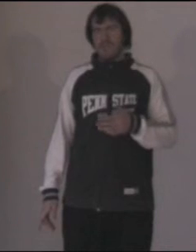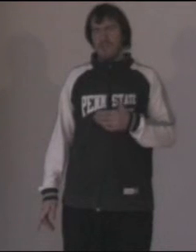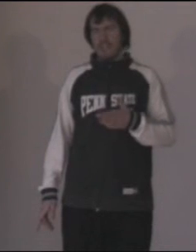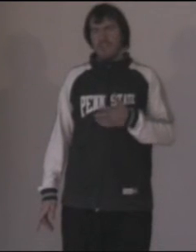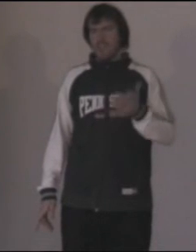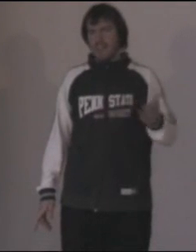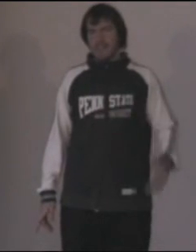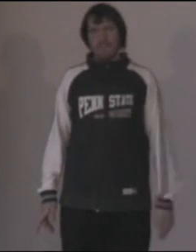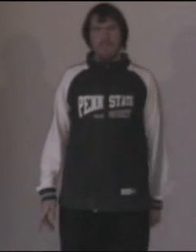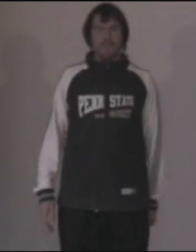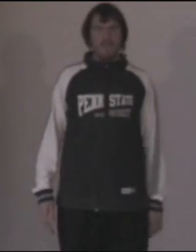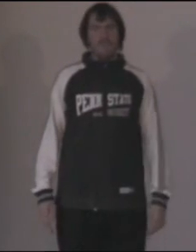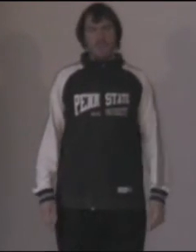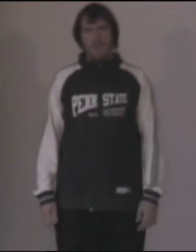vengo dalle vicinanze.